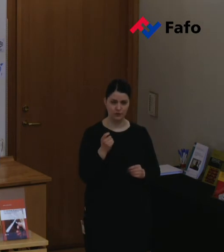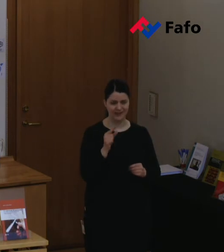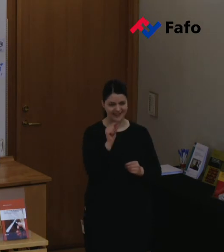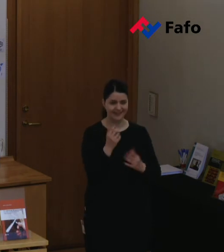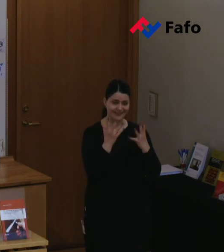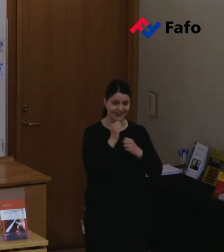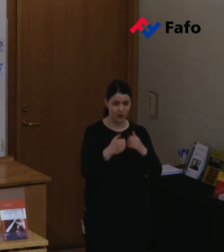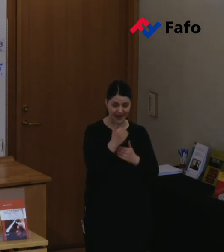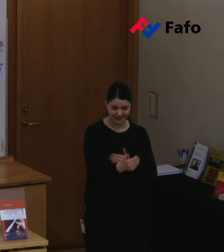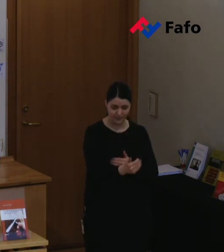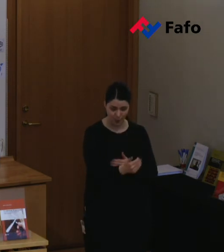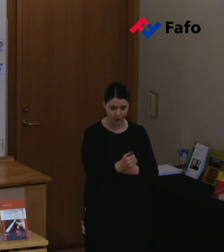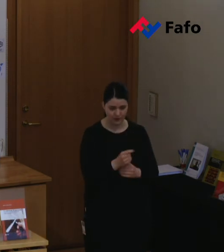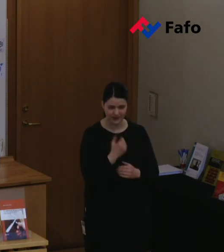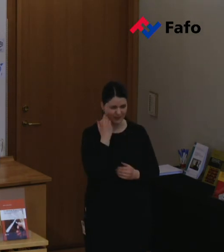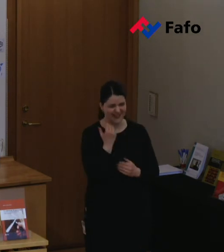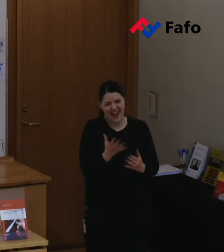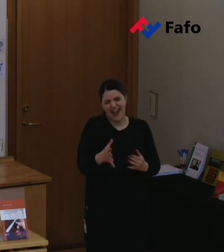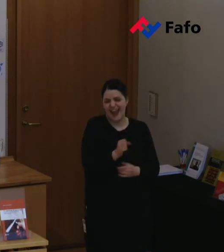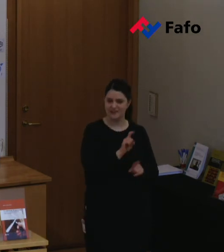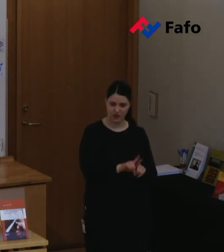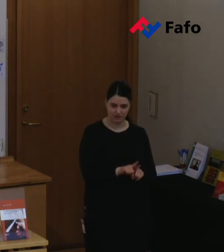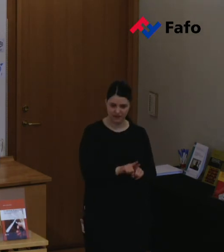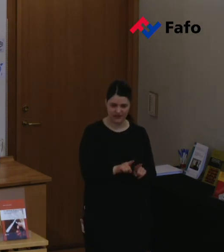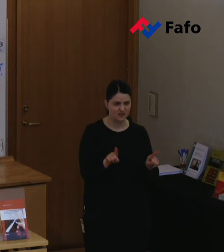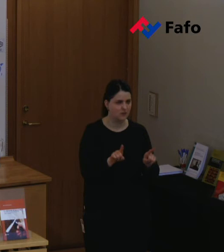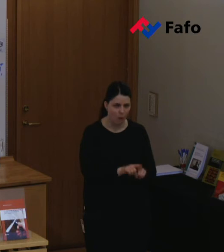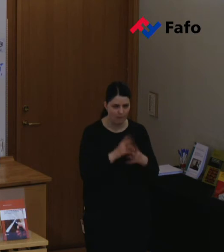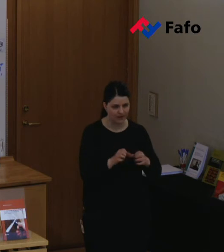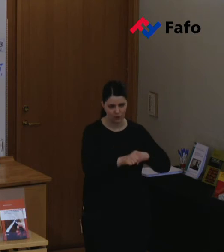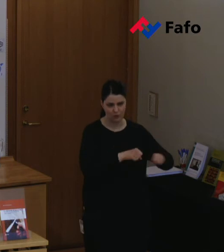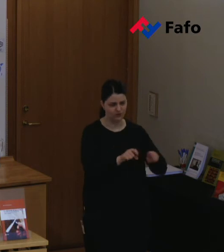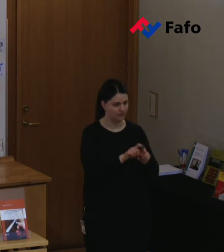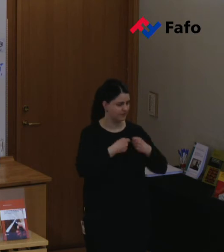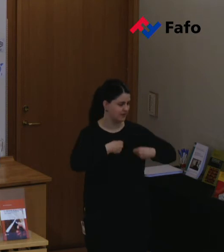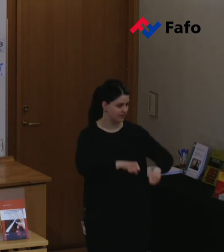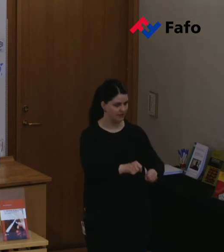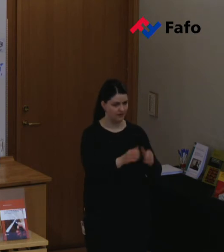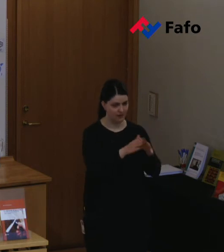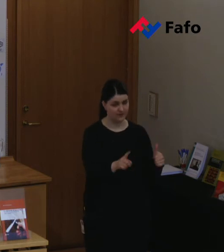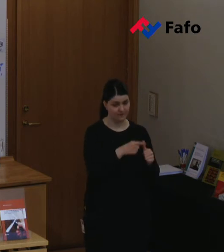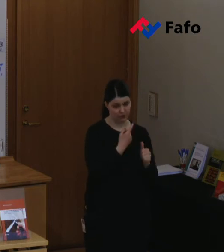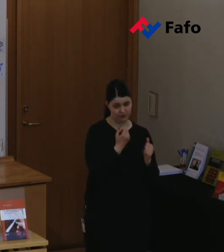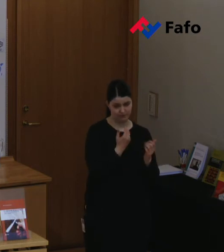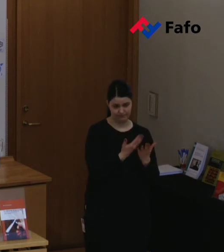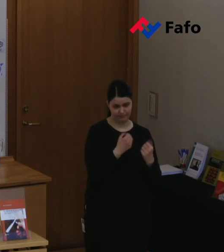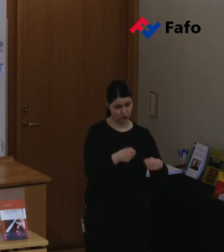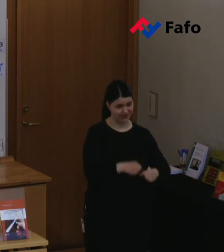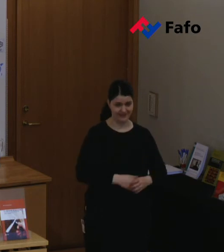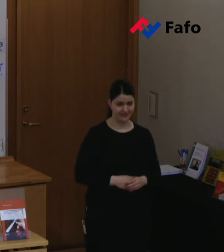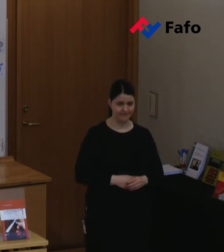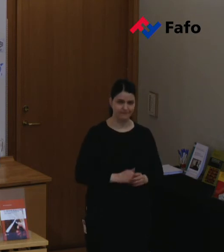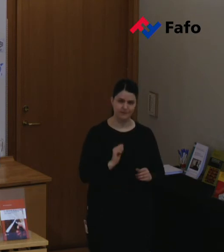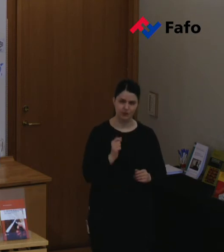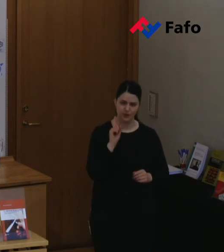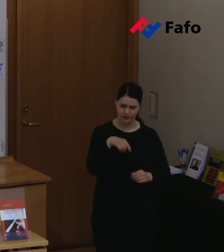ikke si at det har blitt helt sånn. Det er ikke så utrolig mange kommuner som har satt i gang Housing First-prosjekter. Og vi kan jo undre